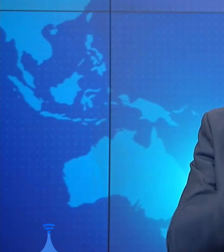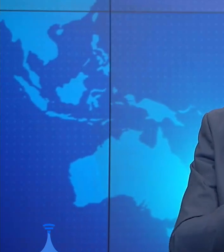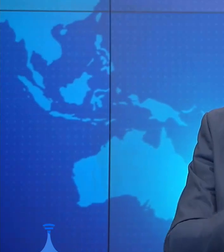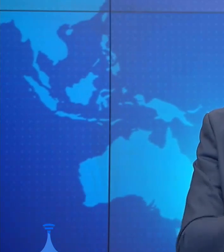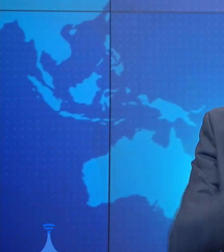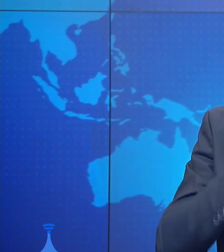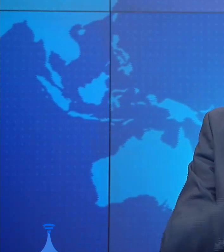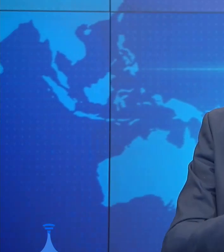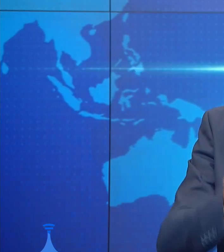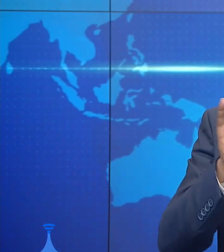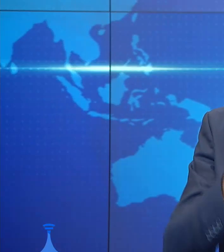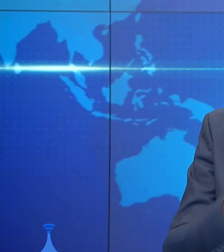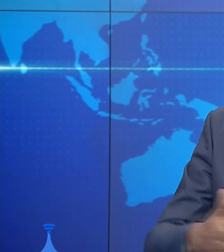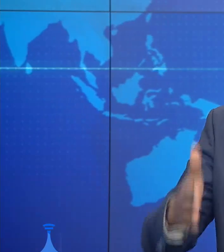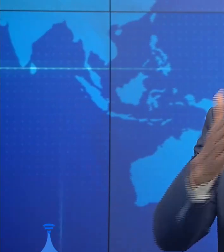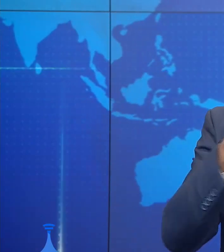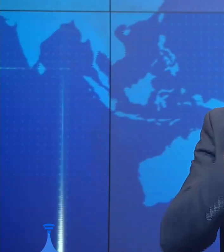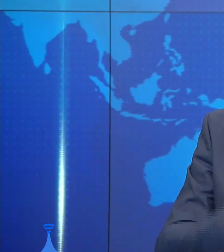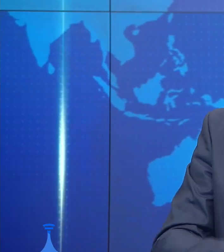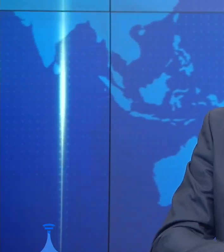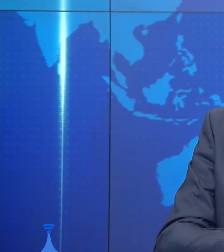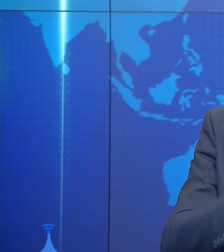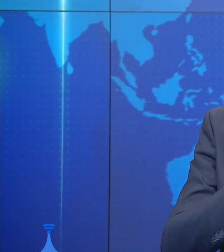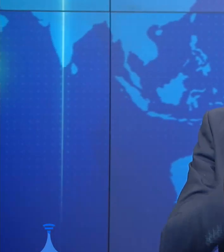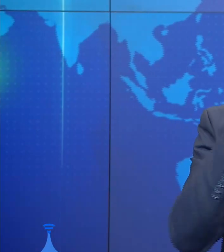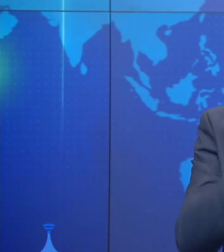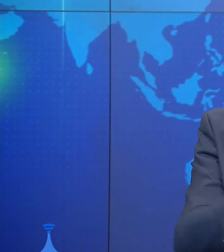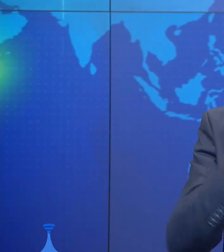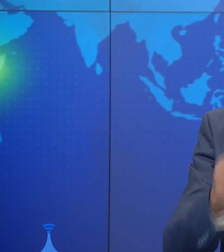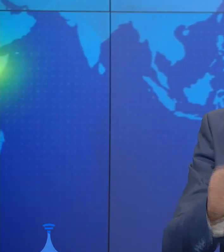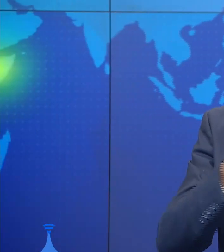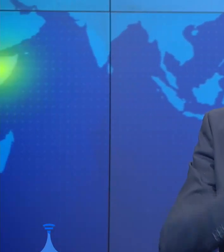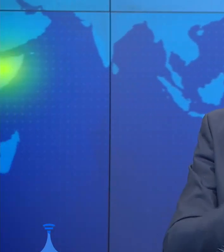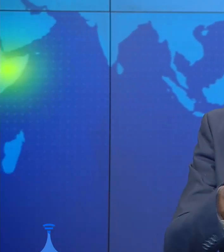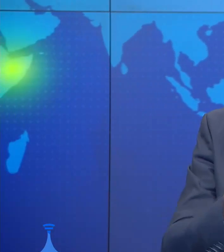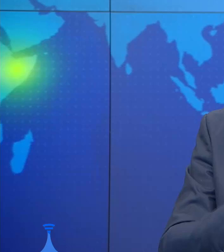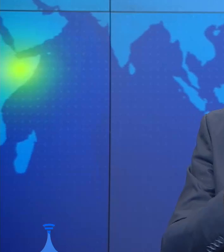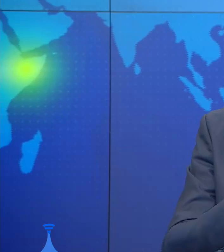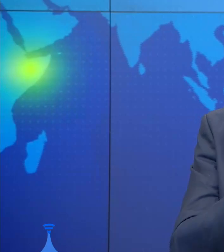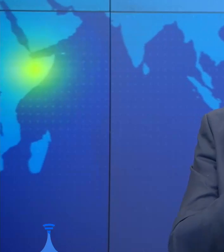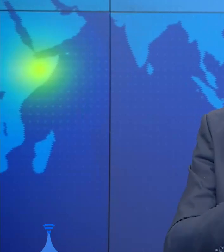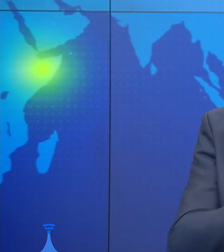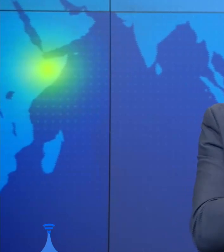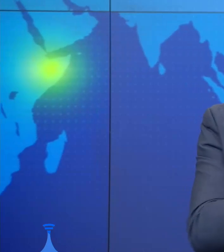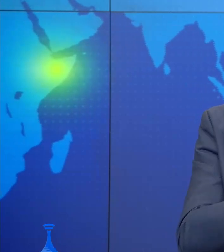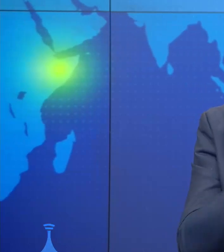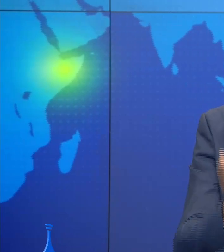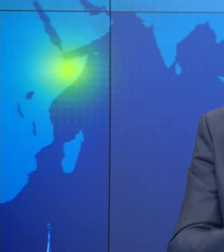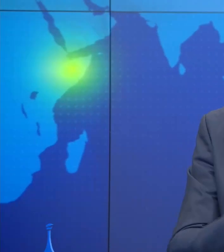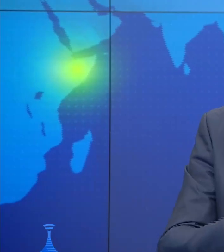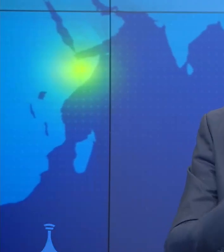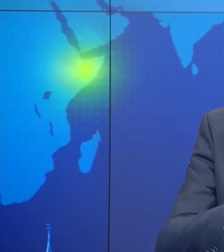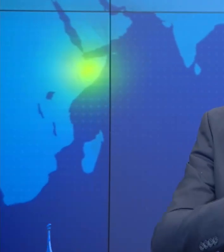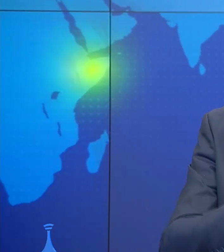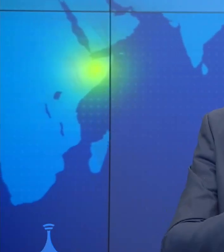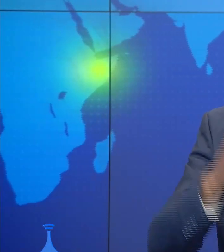ላይ የሚሰሩ ተቋማት ውስጥ ለሚገኙ የችግሩ ተጎጂዎች የአዲስ አበባ ከተማ አስተዳደር ነፃ ሕክምና